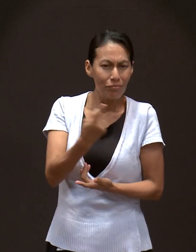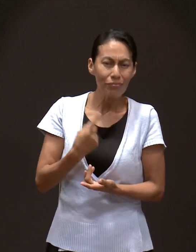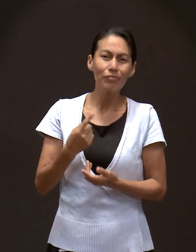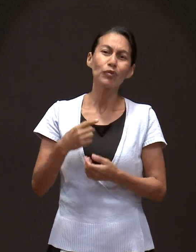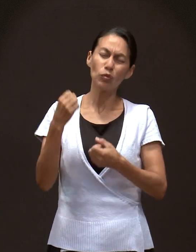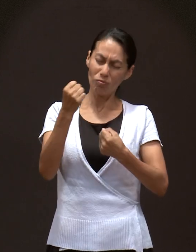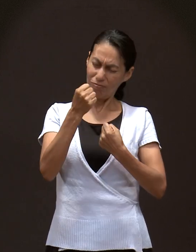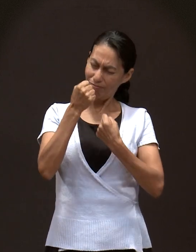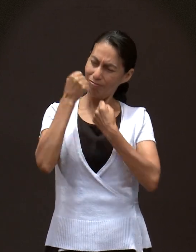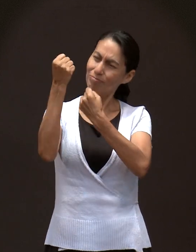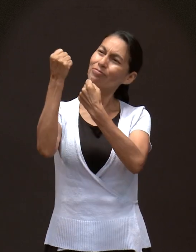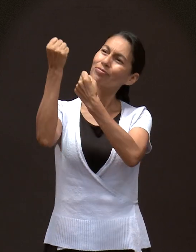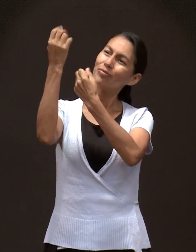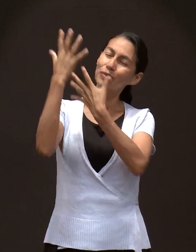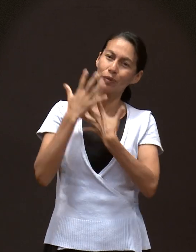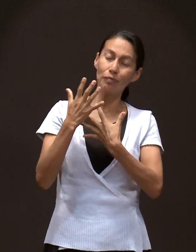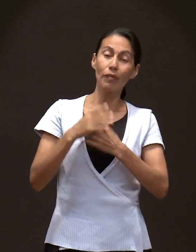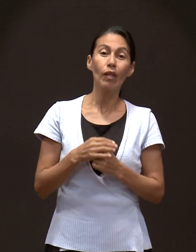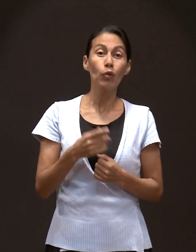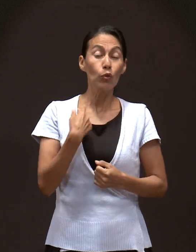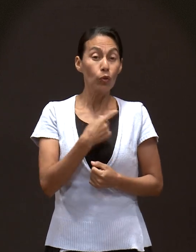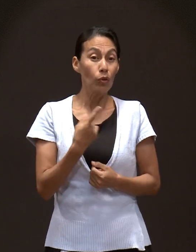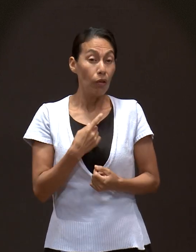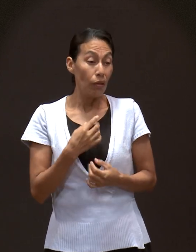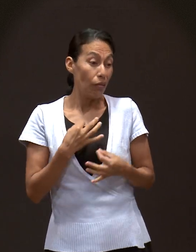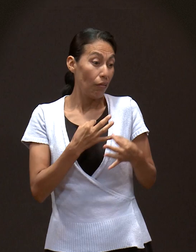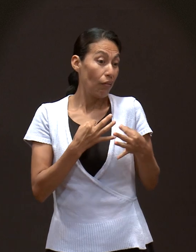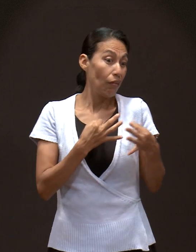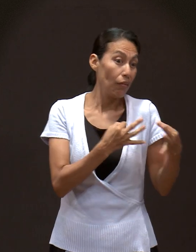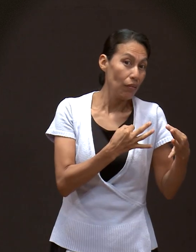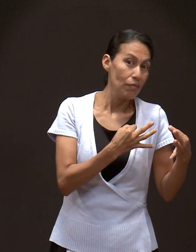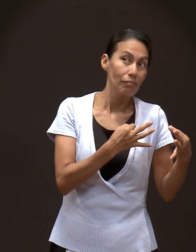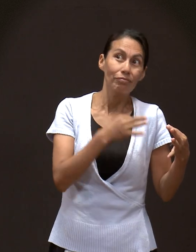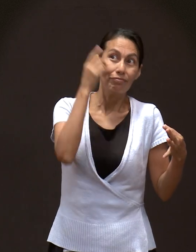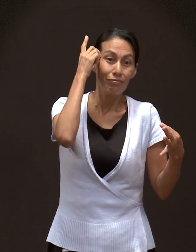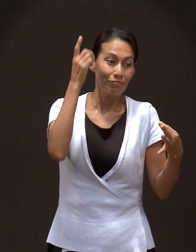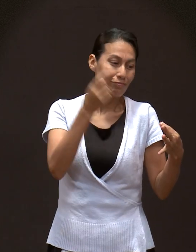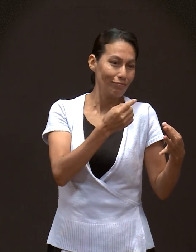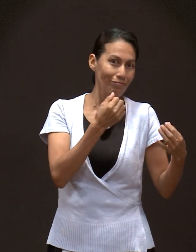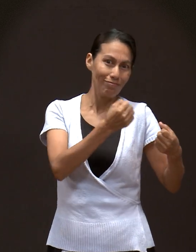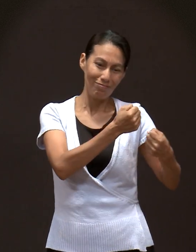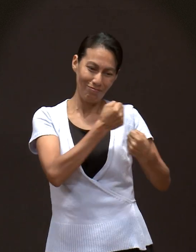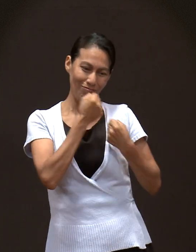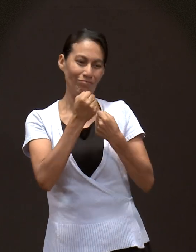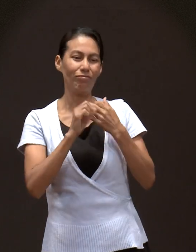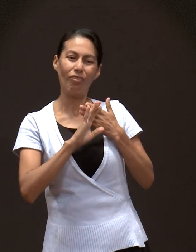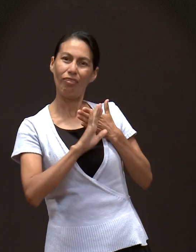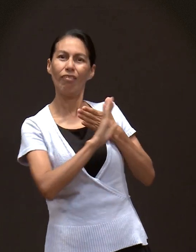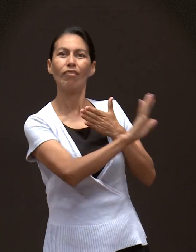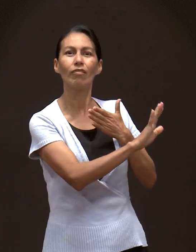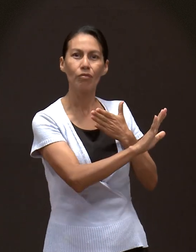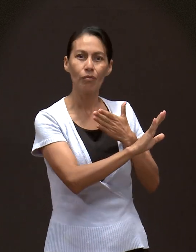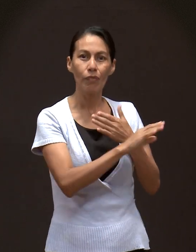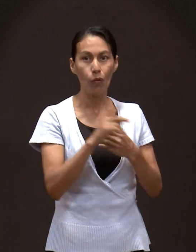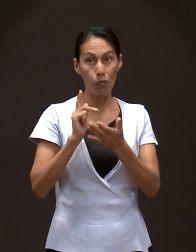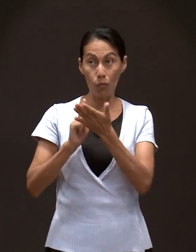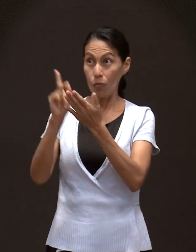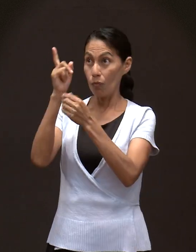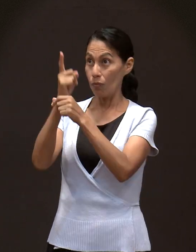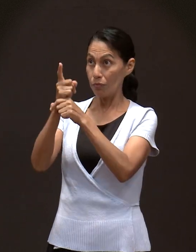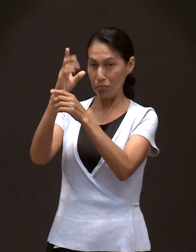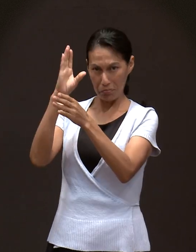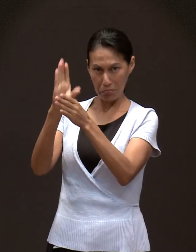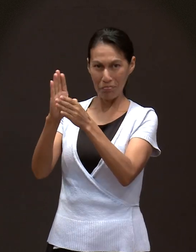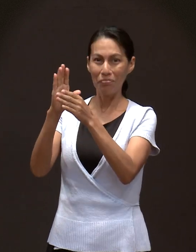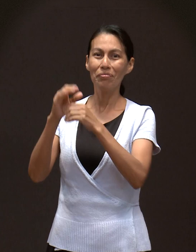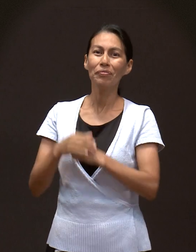Además, nos da la fuerza para vencer tentaciones y también para poder hacer la voluntad